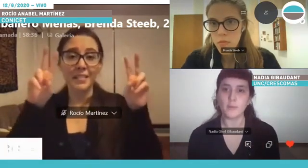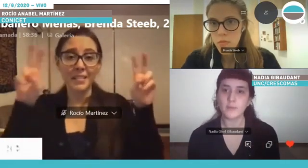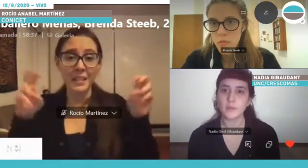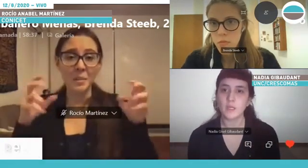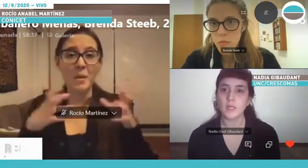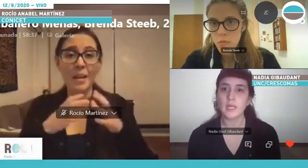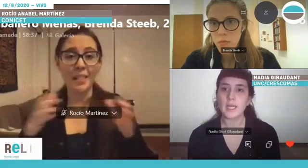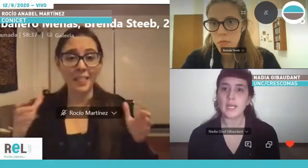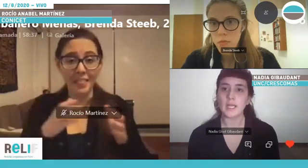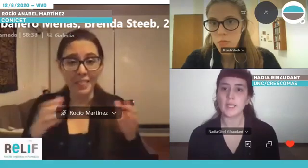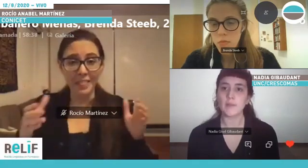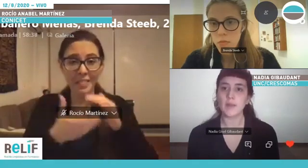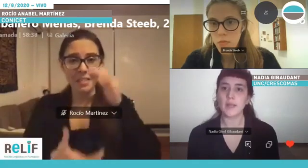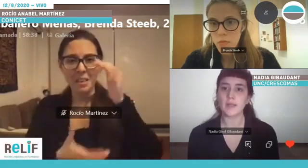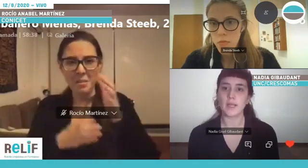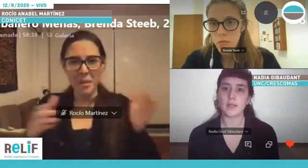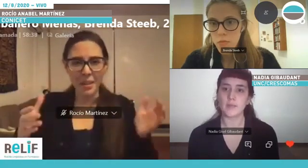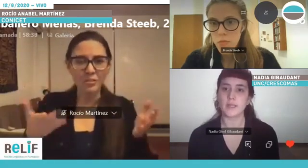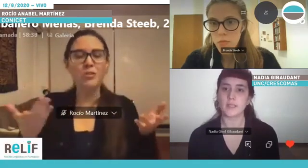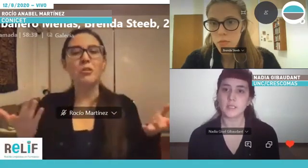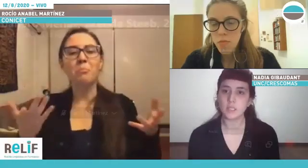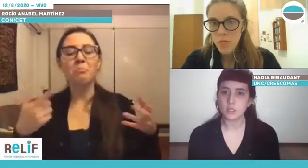Bueno, el tema de la dimensión,